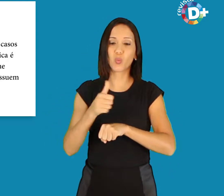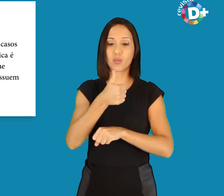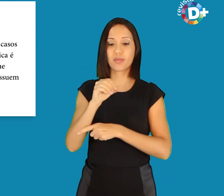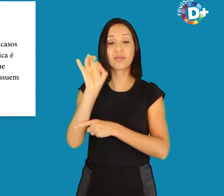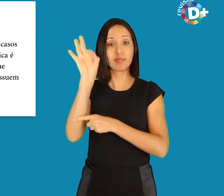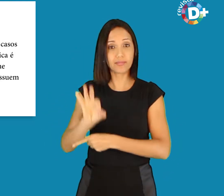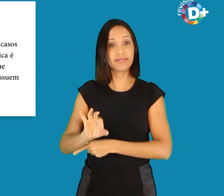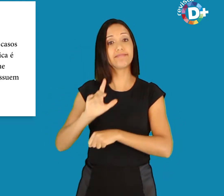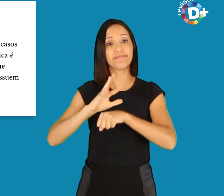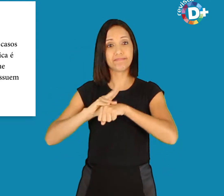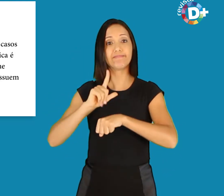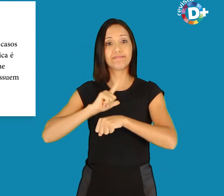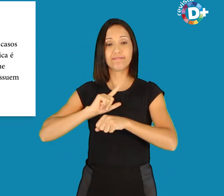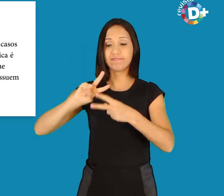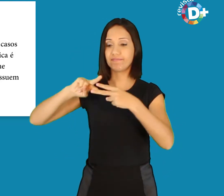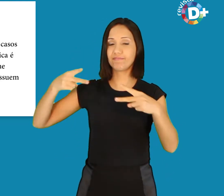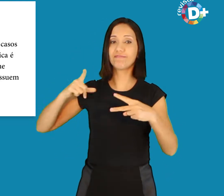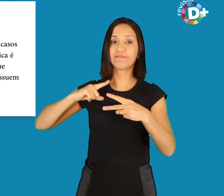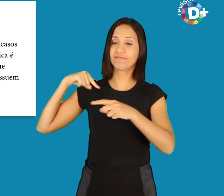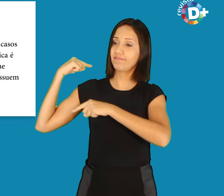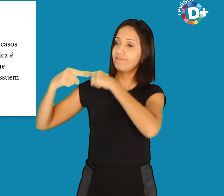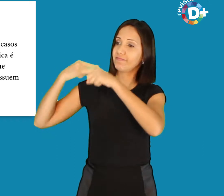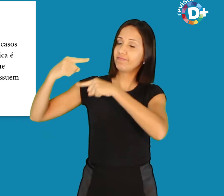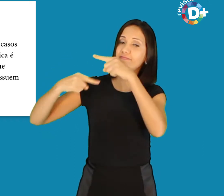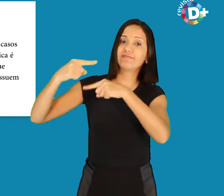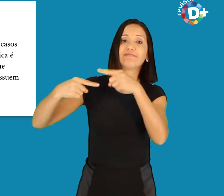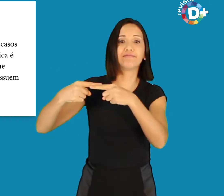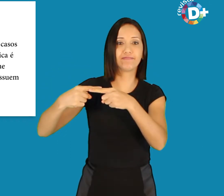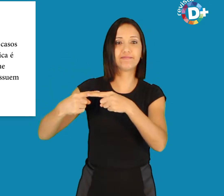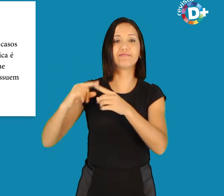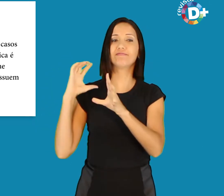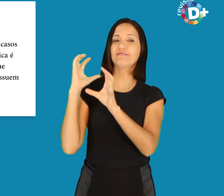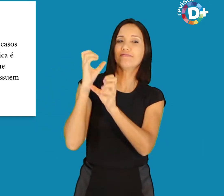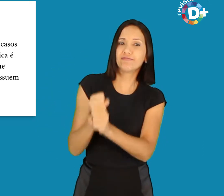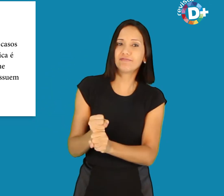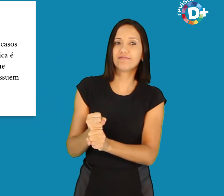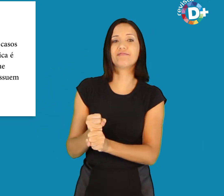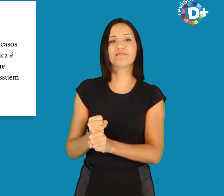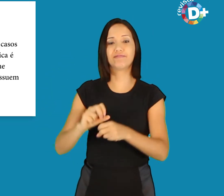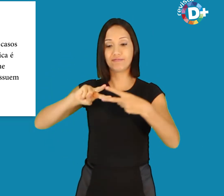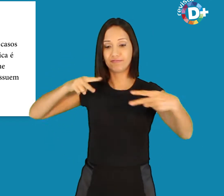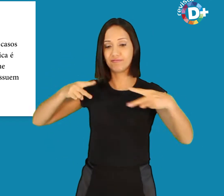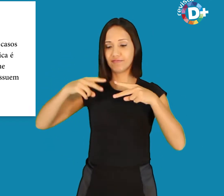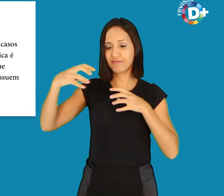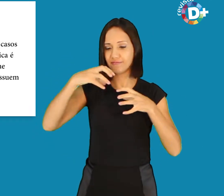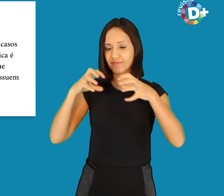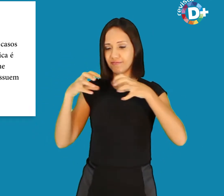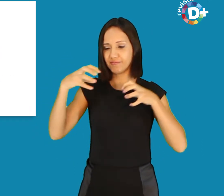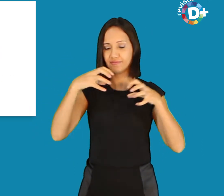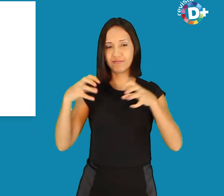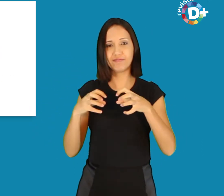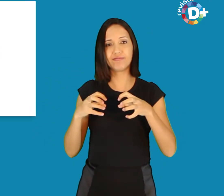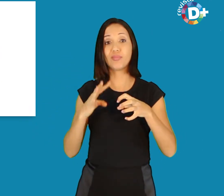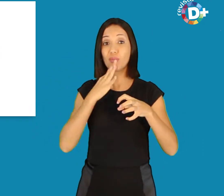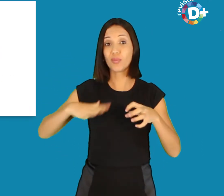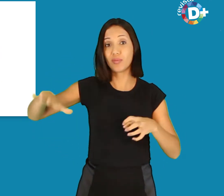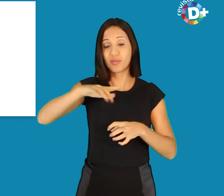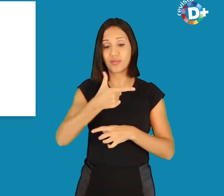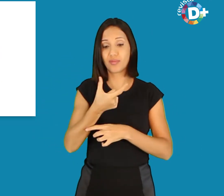de todos os pacientes com ela possuem alteração genética uma pessoa pode